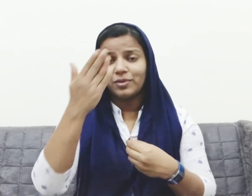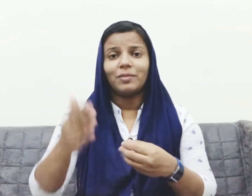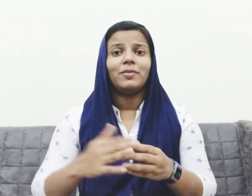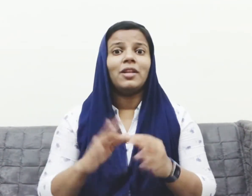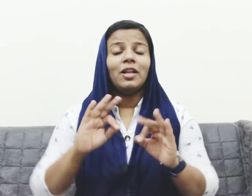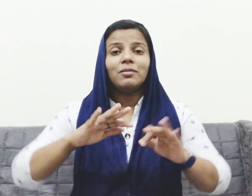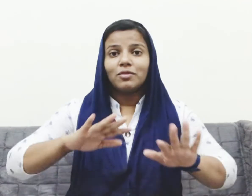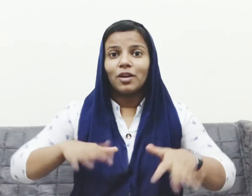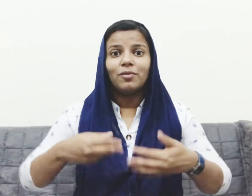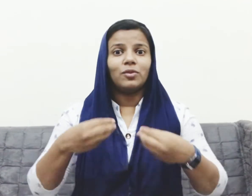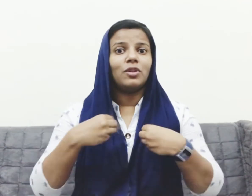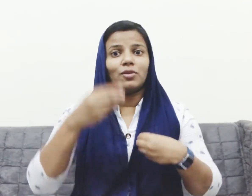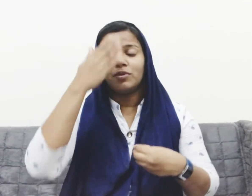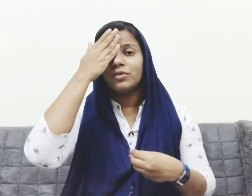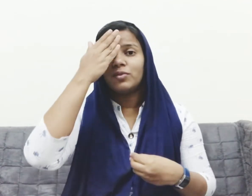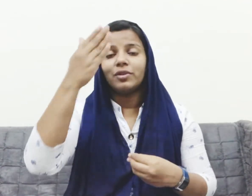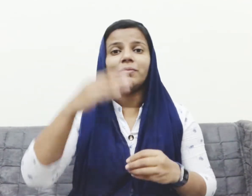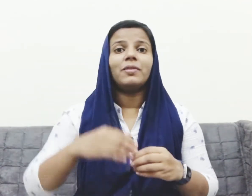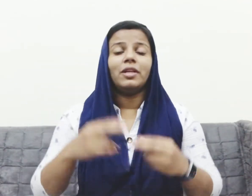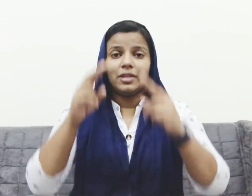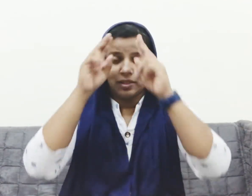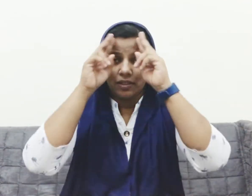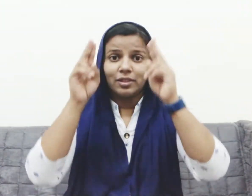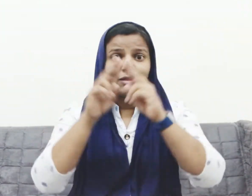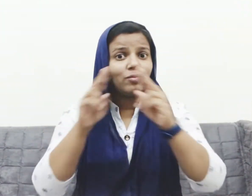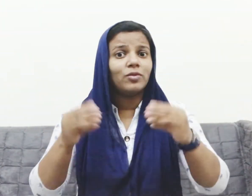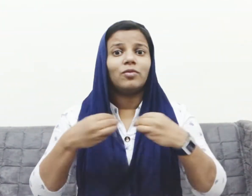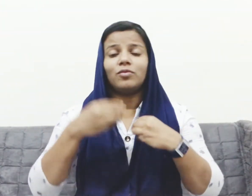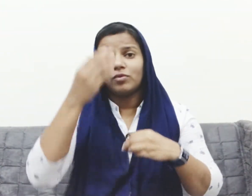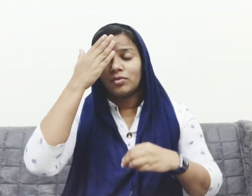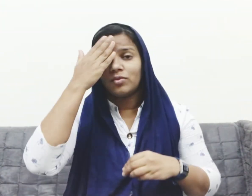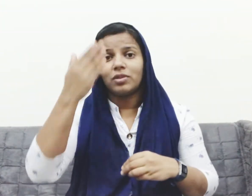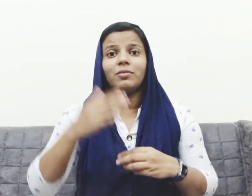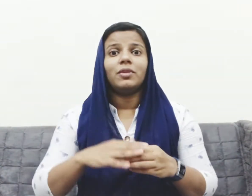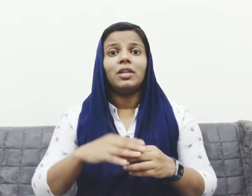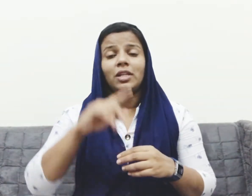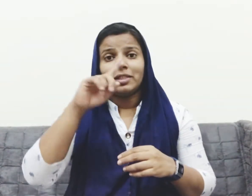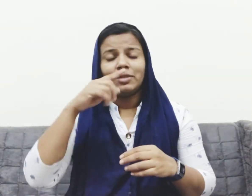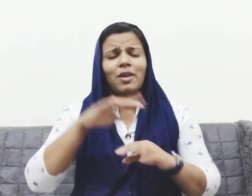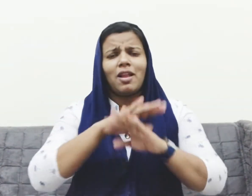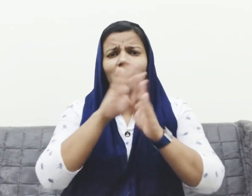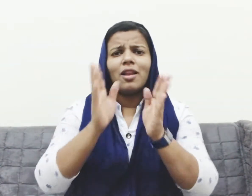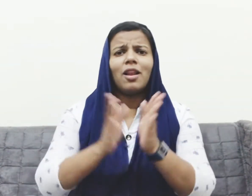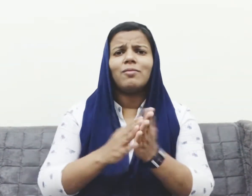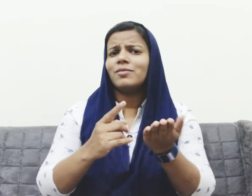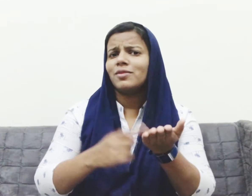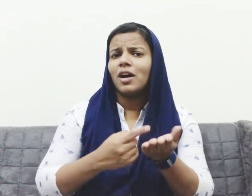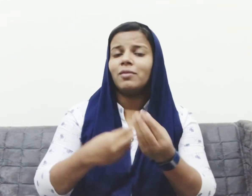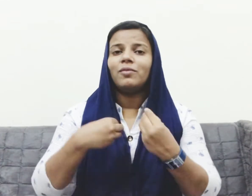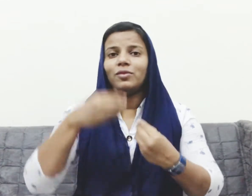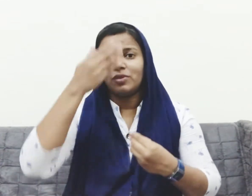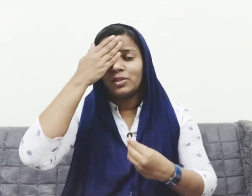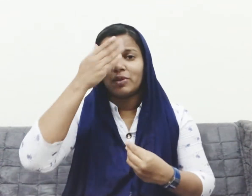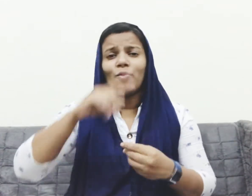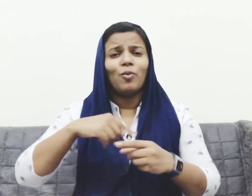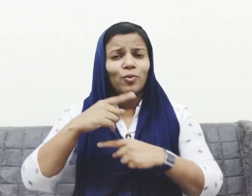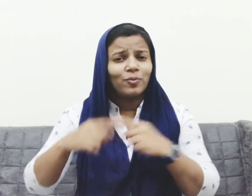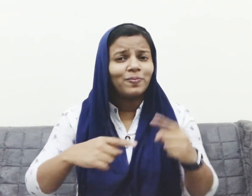പറയാം, തന്ന സന്തോഷത്തിനായിട്ട് സ്തോത്രം പറയാം, സമാധാനത്തിനായിട്ട് സ്തോത്രം ചെയ്യാം, നമുക്ക് ജീവിത സൗകര്യങ്ങൾ തന്നതിനായിട്ട് സ്തോത്രം ചെയ്യാം, ഓരോ ദിവസവും